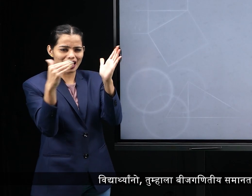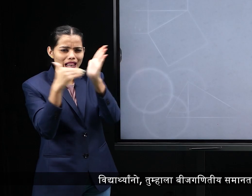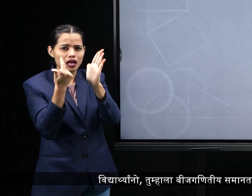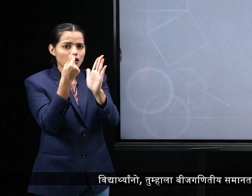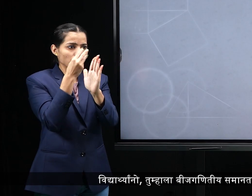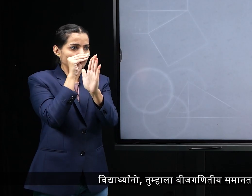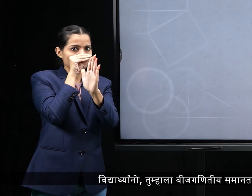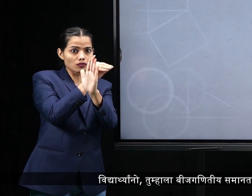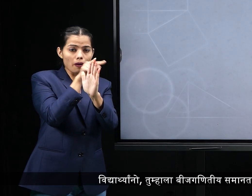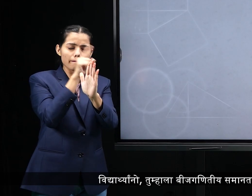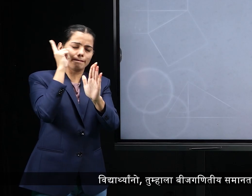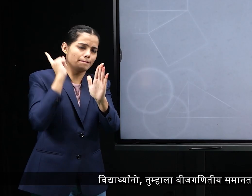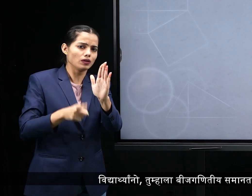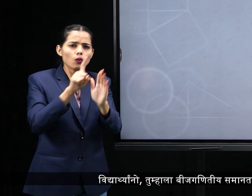म्हणजे काय हे माहीत आहे का?